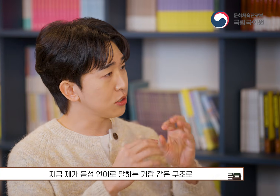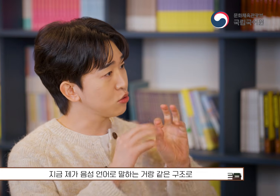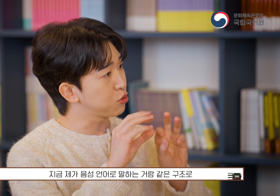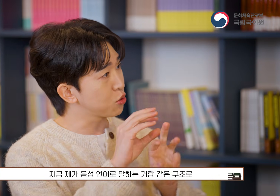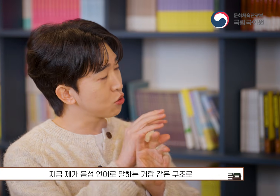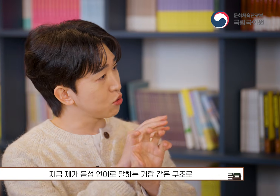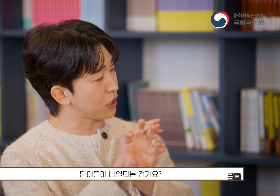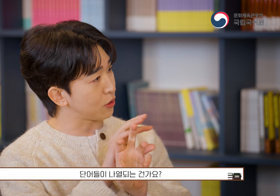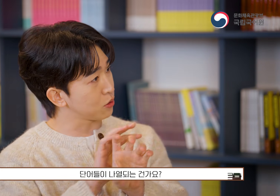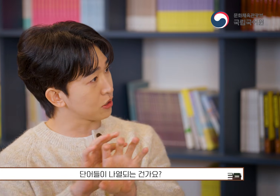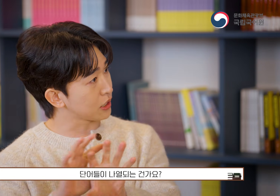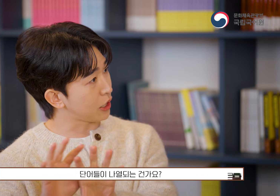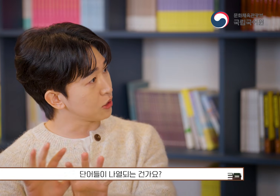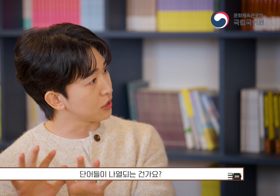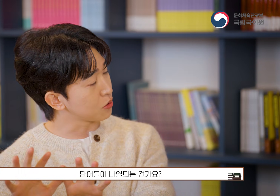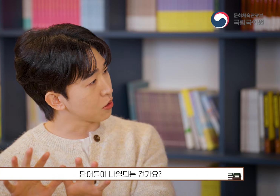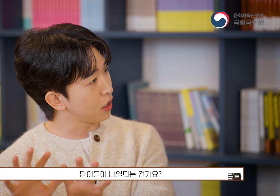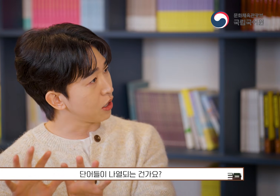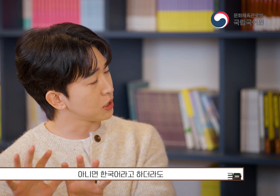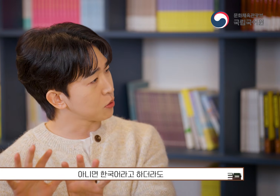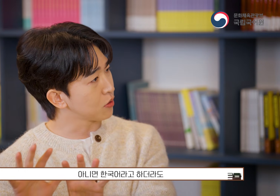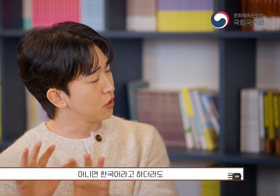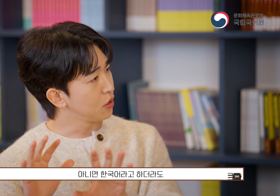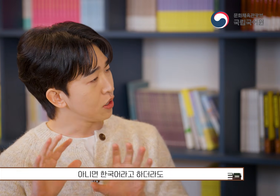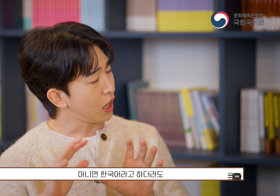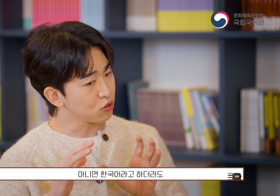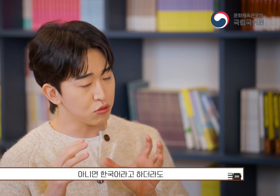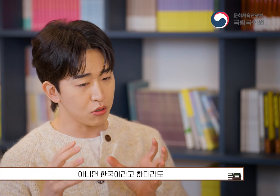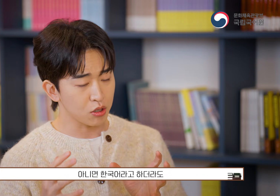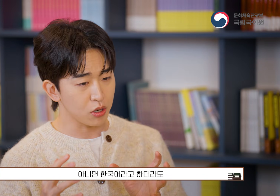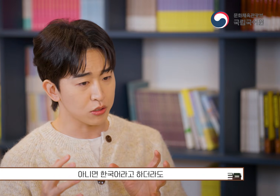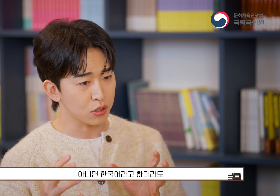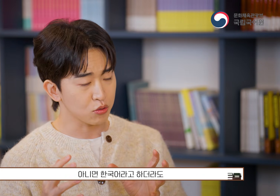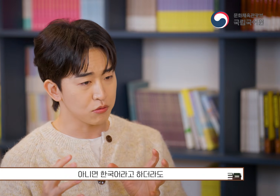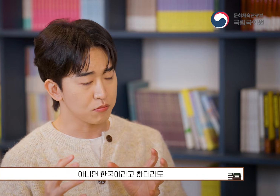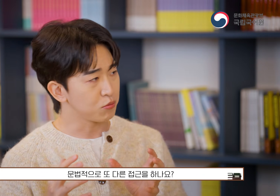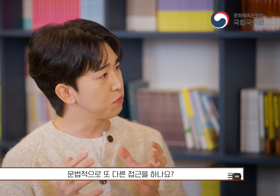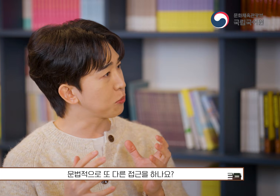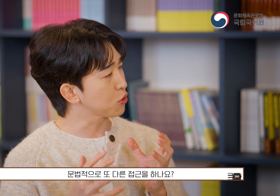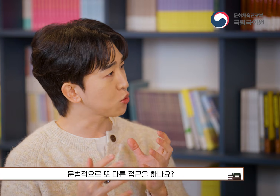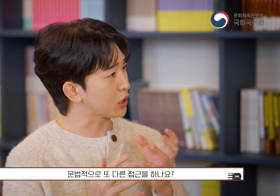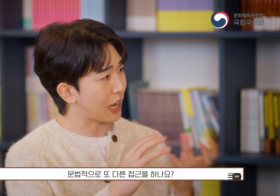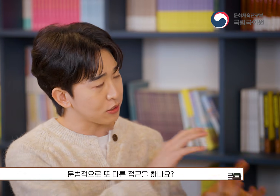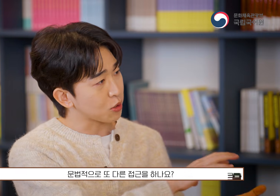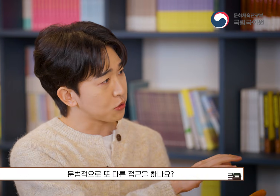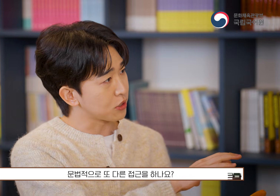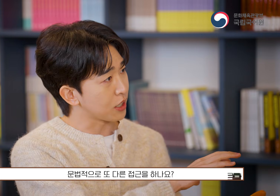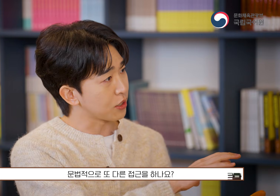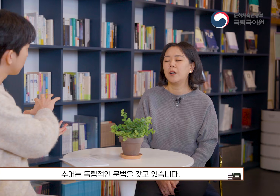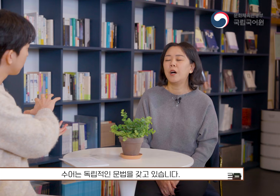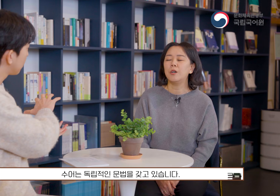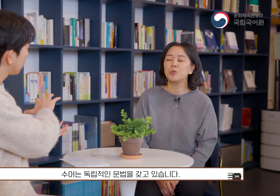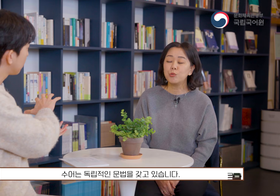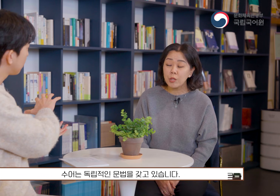같은 구조로 단어들이 이렇게 나열되는 건가요? 아니면 한국어라고 하더라도 문법적으로 또 다른 접근을 하나요?